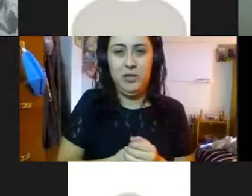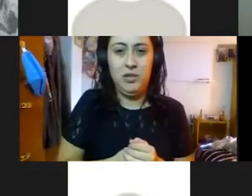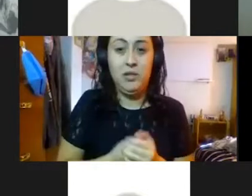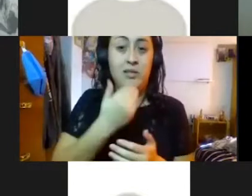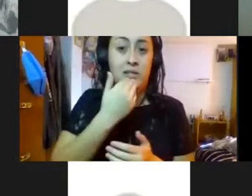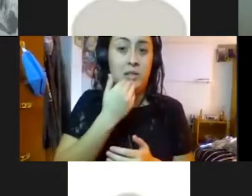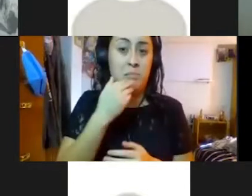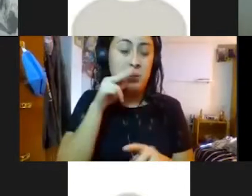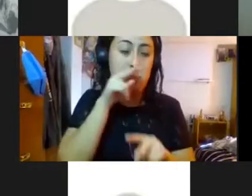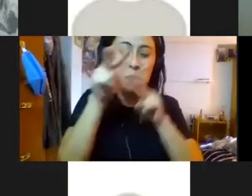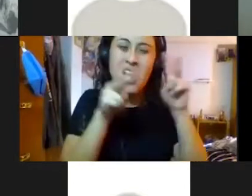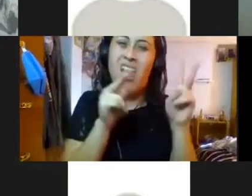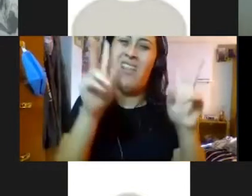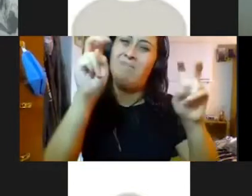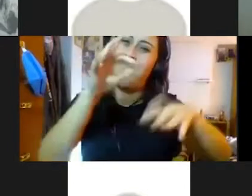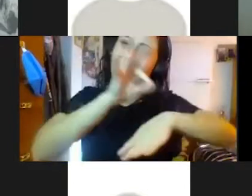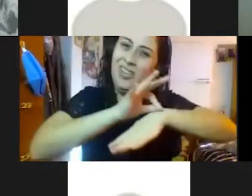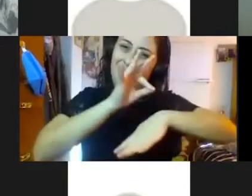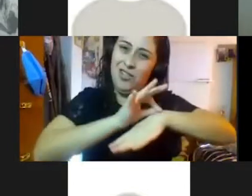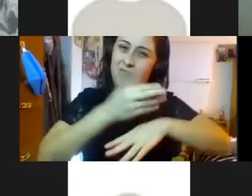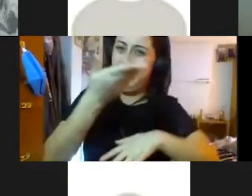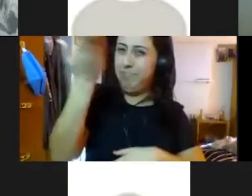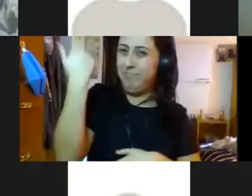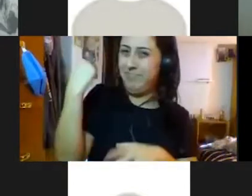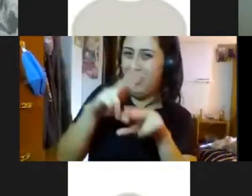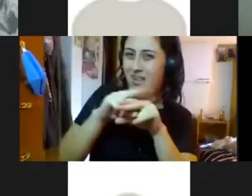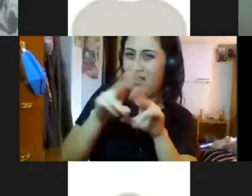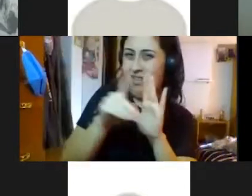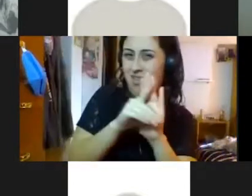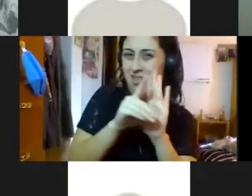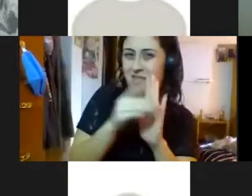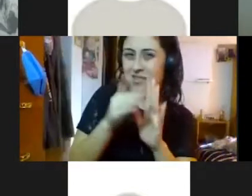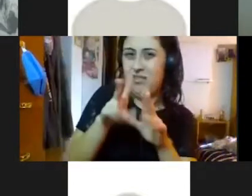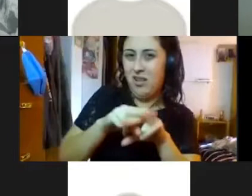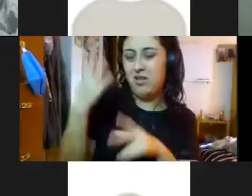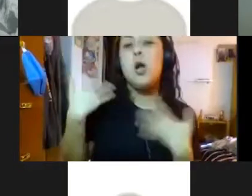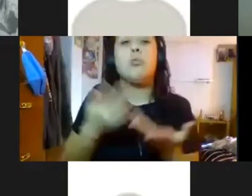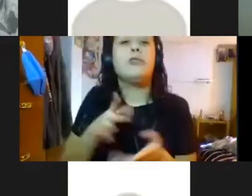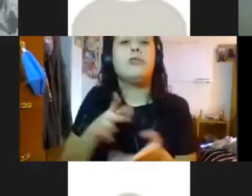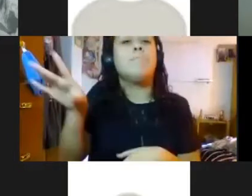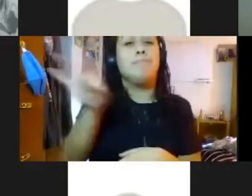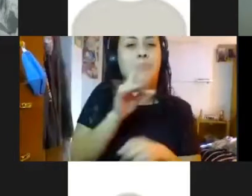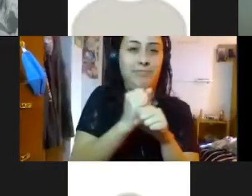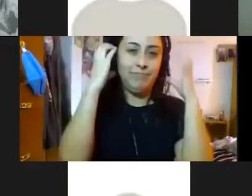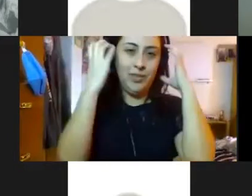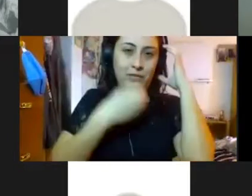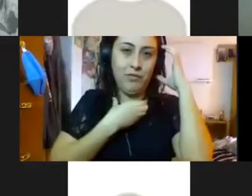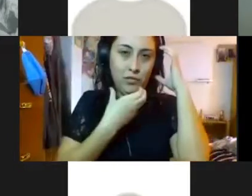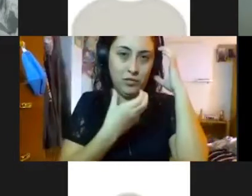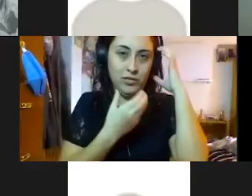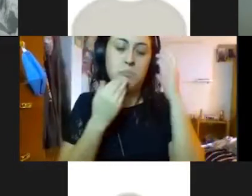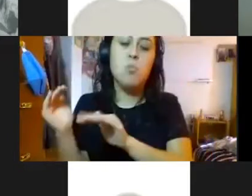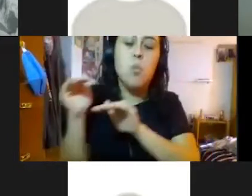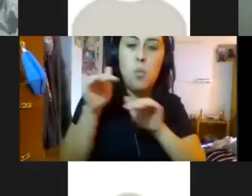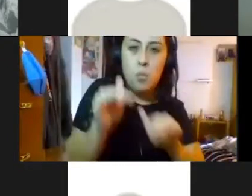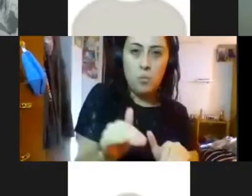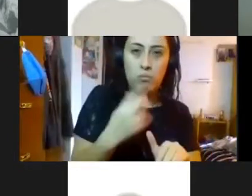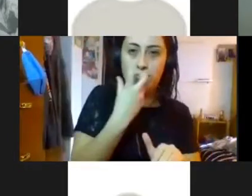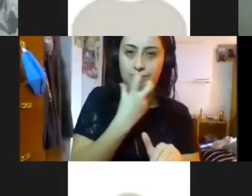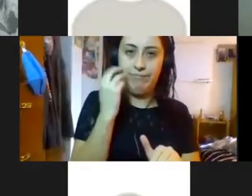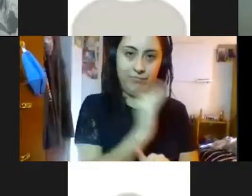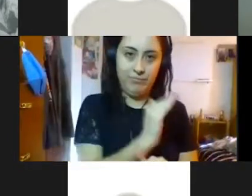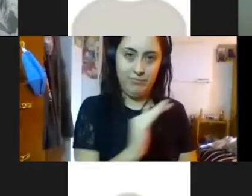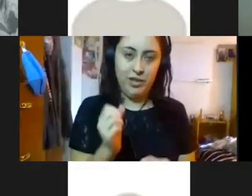la mirada clínica, el decreto incorpora a dichos profesionales en el apoyo de las labores para poder aportar y generar un